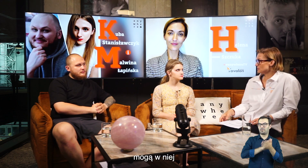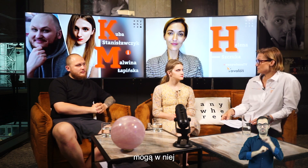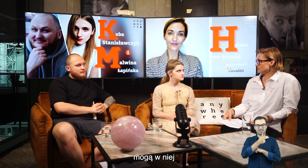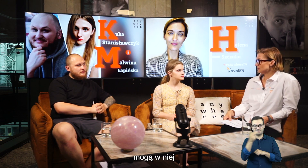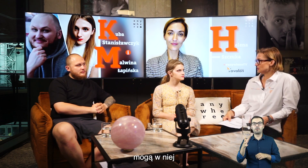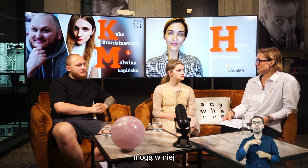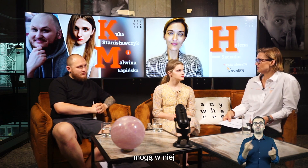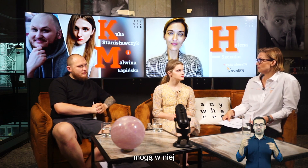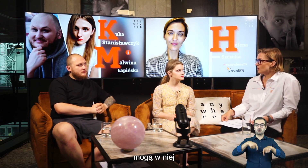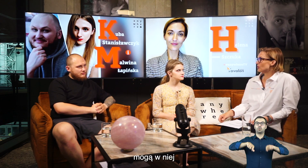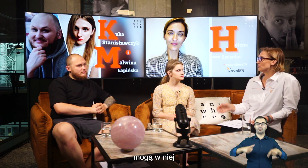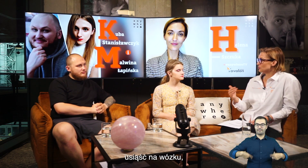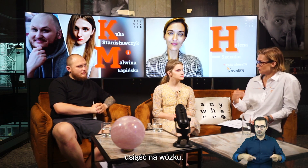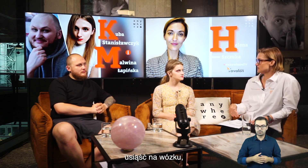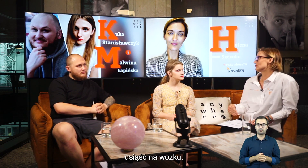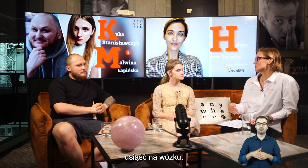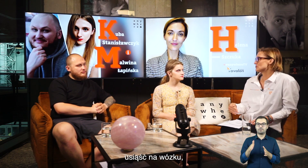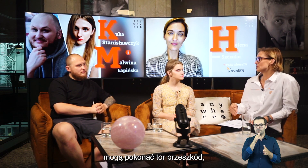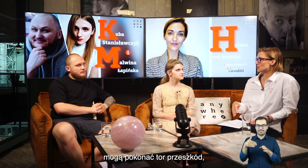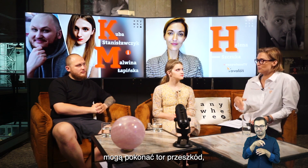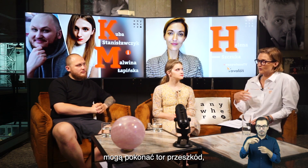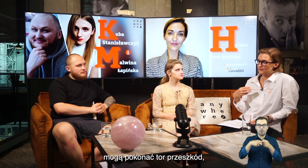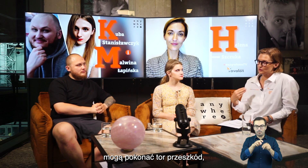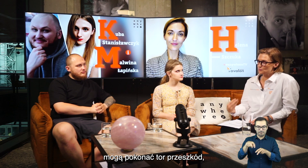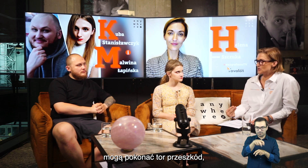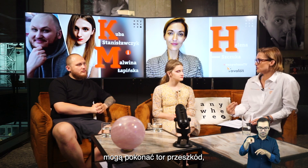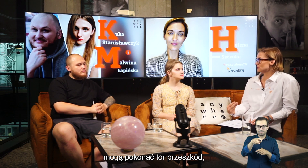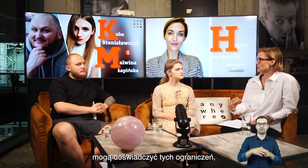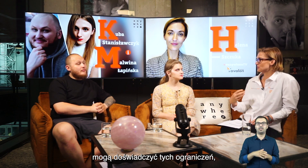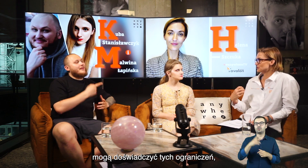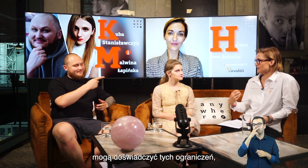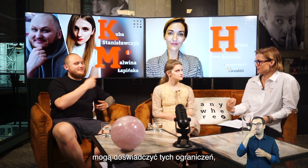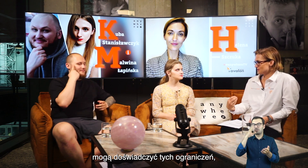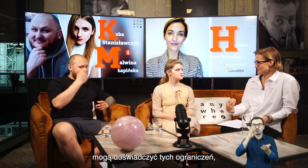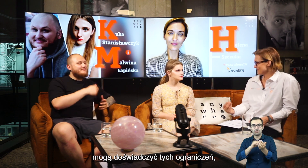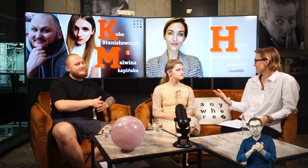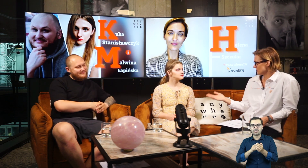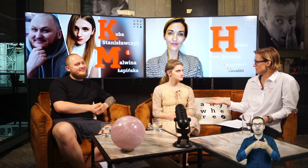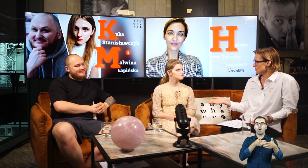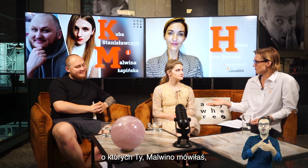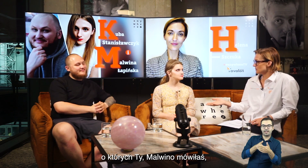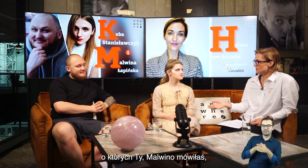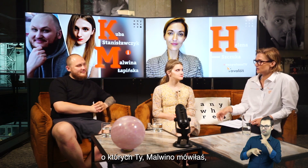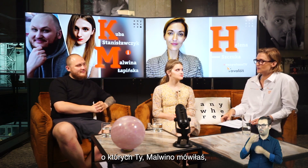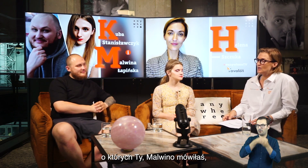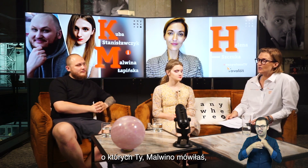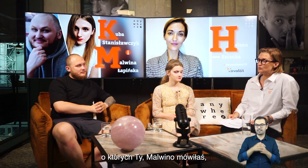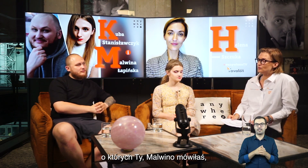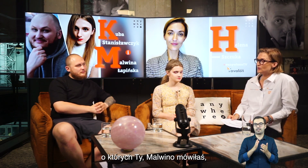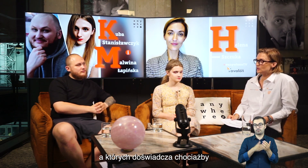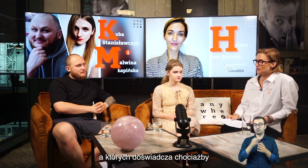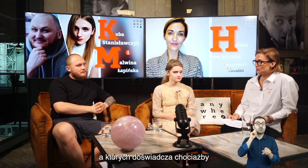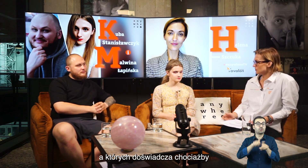niedoświadczające niepełnosprawności mogą usiąść na wózku, mogą pokonać tor przeszkód, mogą doświadczyć tych ograniczeń, o których